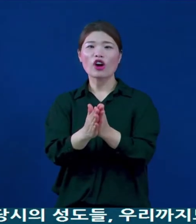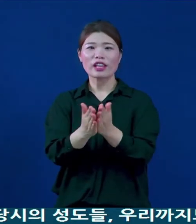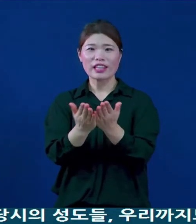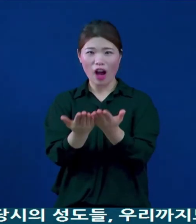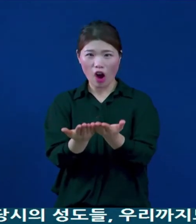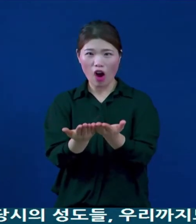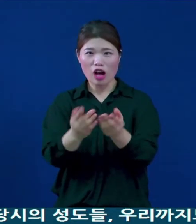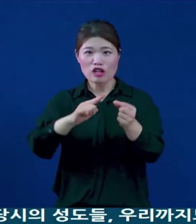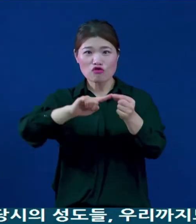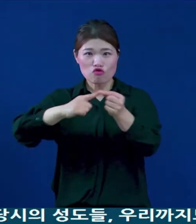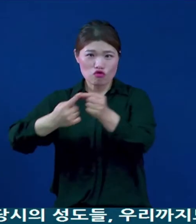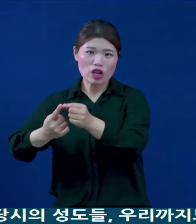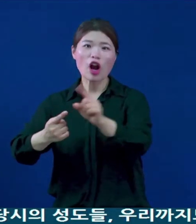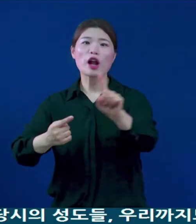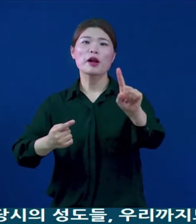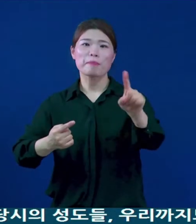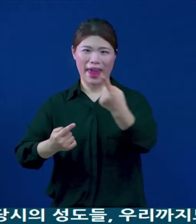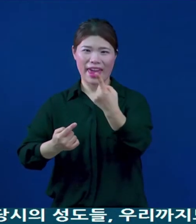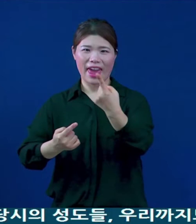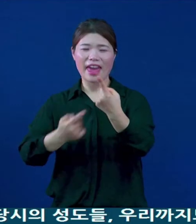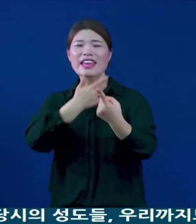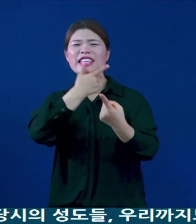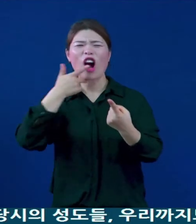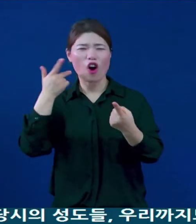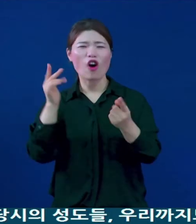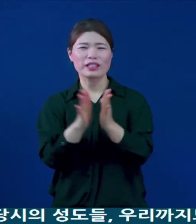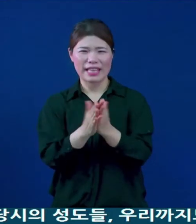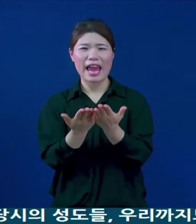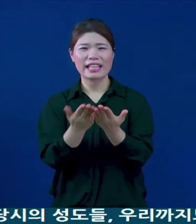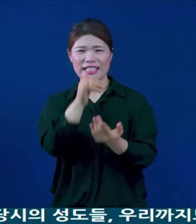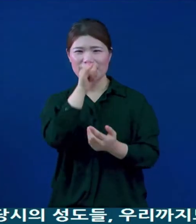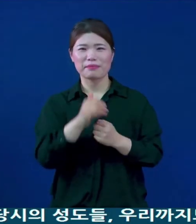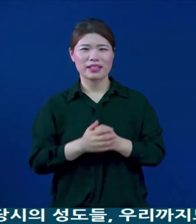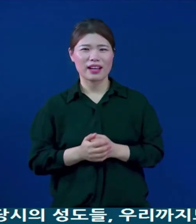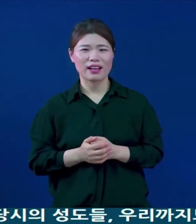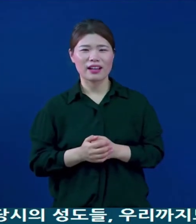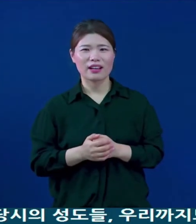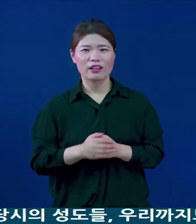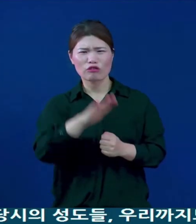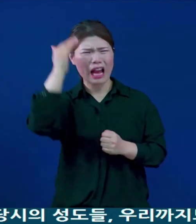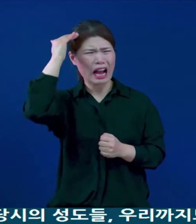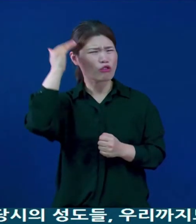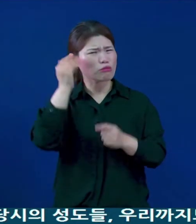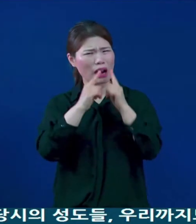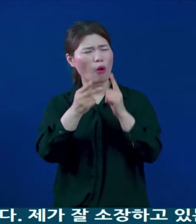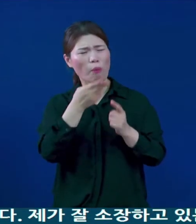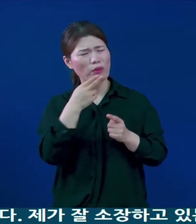성경 구절 100개, 영어로 된 책에 우리말로 번역된 건 못 봤습니다. 이건 무슨 말이냐면